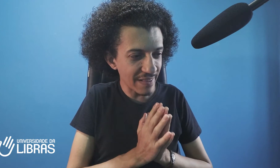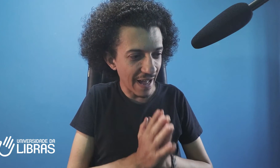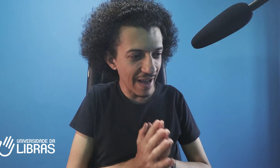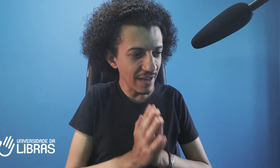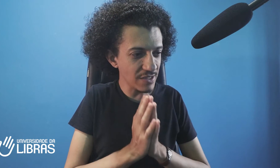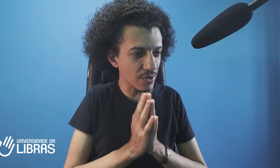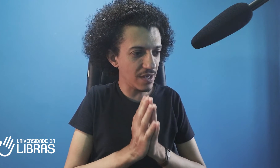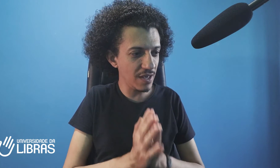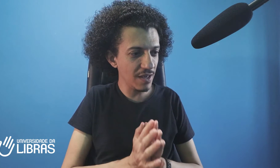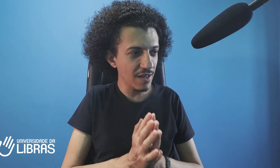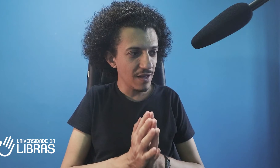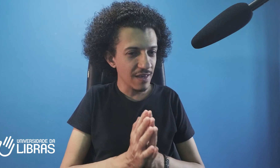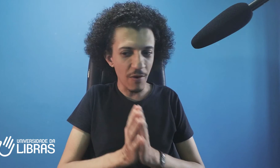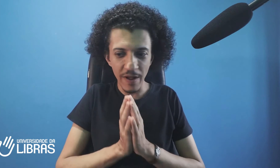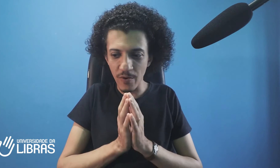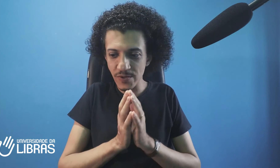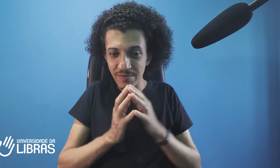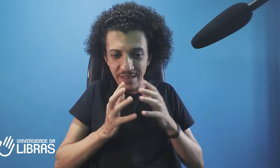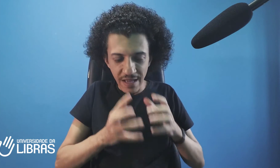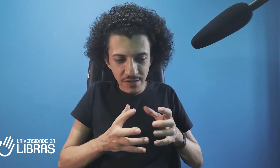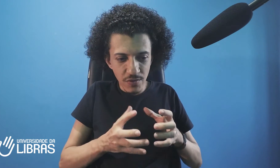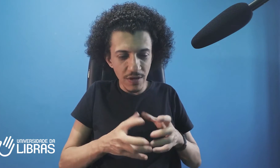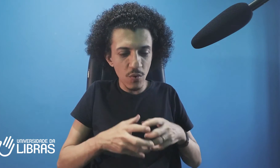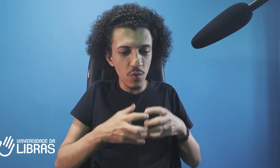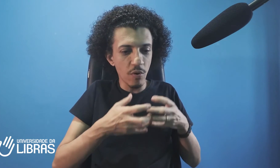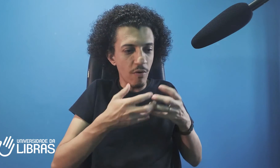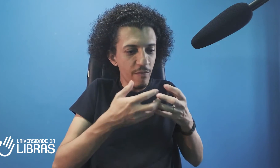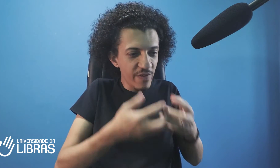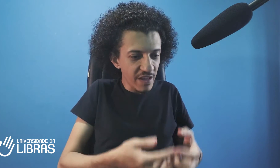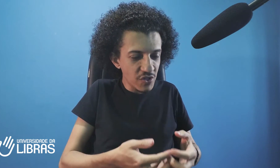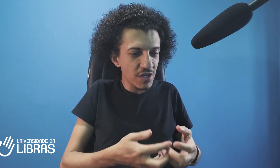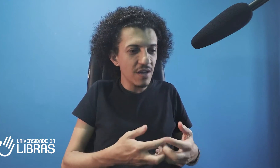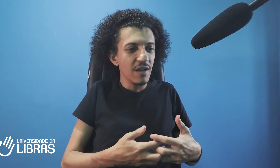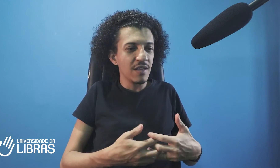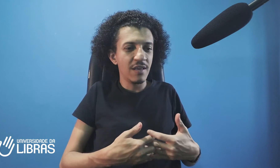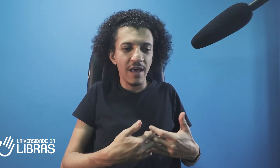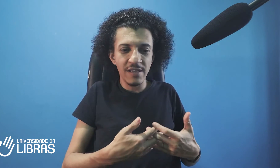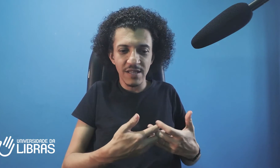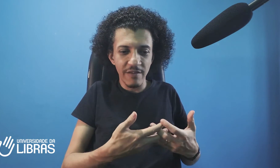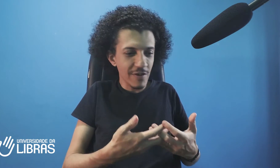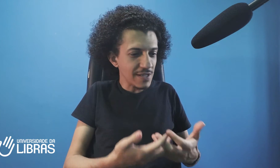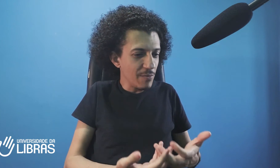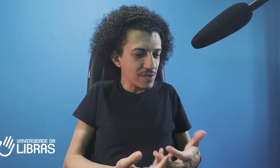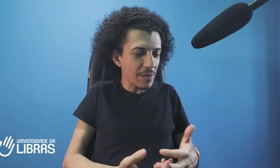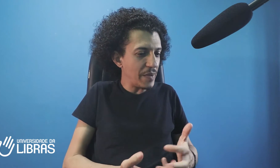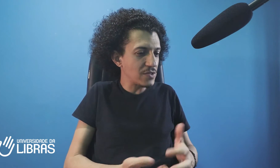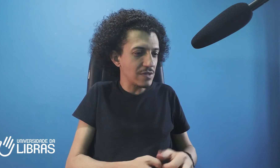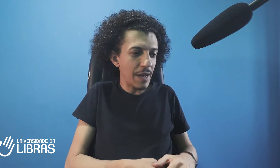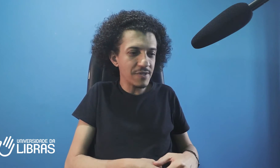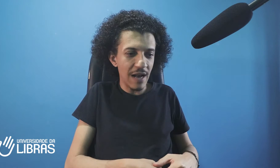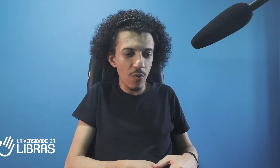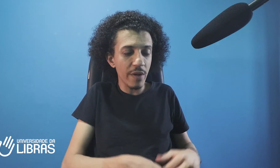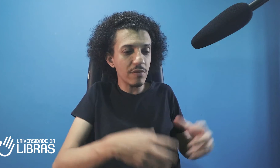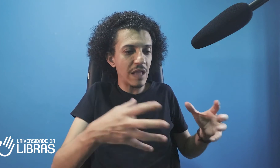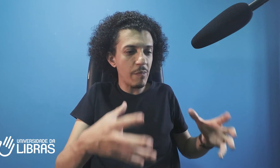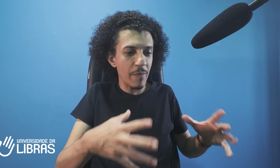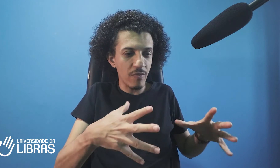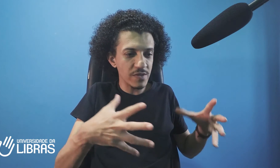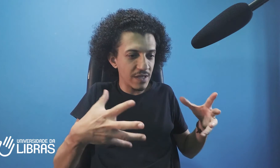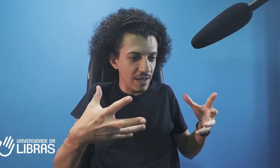interpretar isso aqui que é um negócio guincho da cultura ouvinte que quem escreveu essa música pensou sabe-se lá quanto tempo para